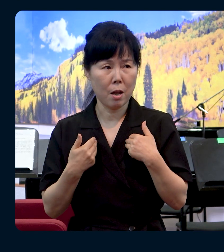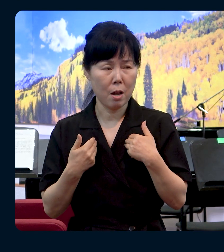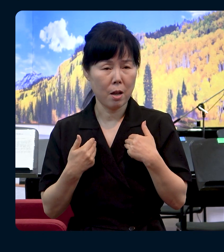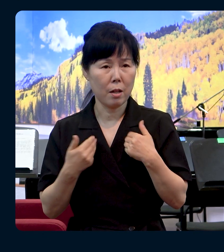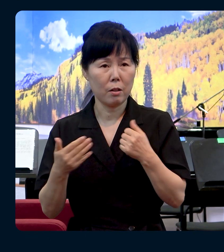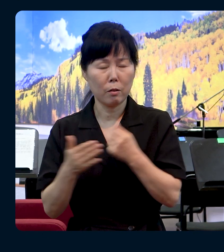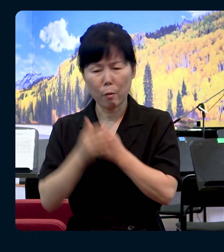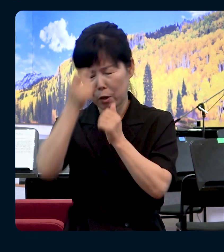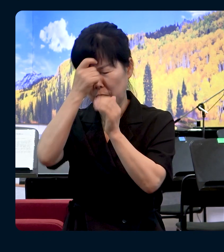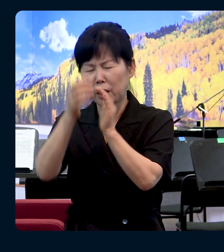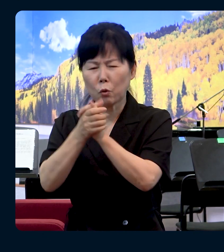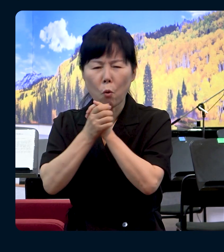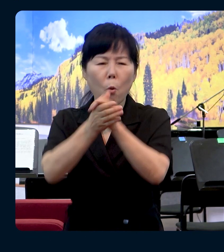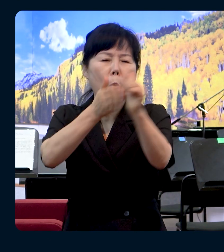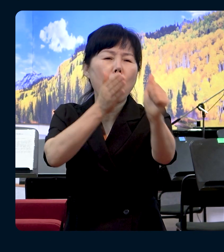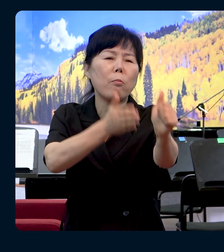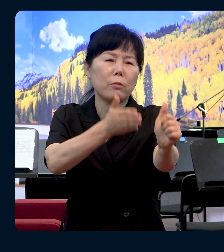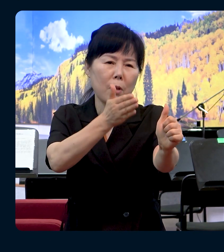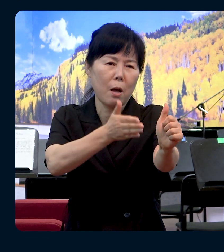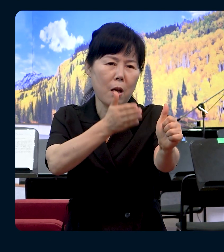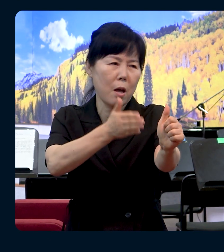그렇게 기도를 부탁하고 있어요.